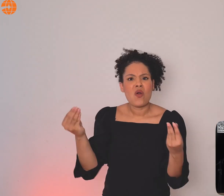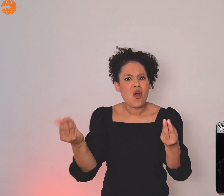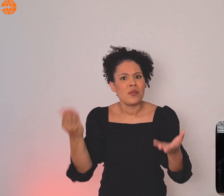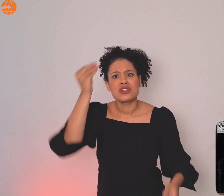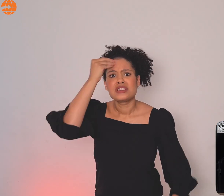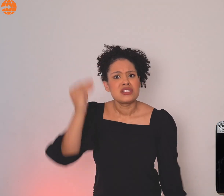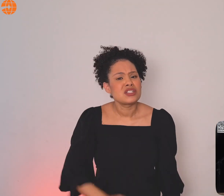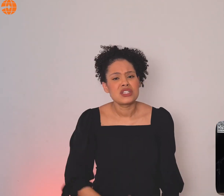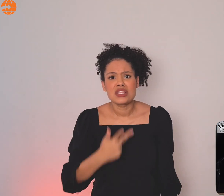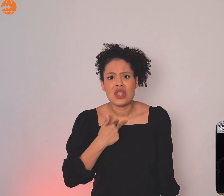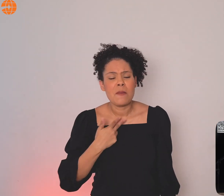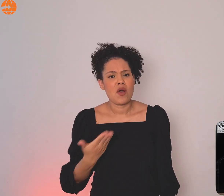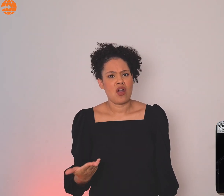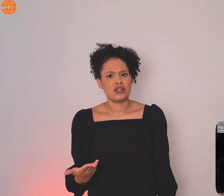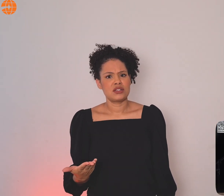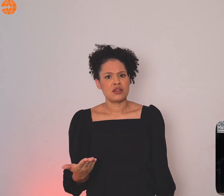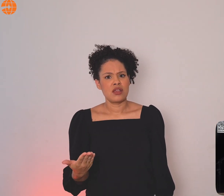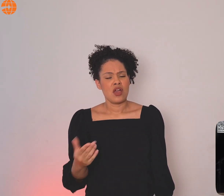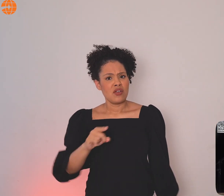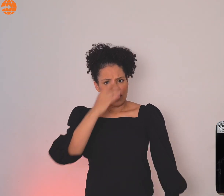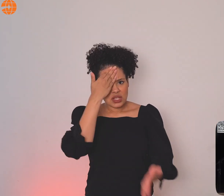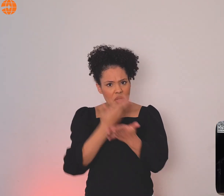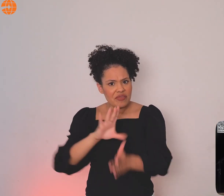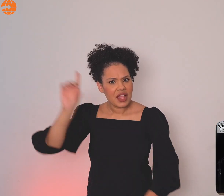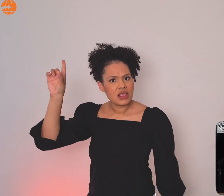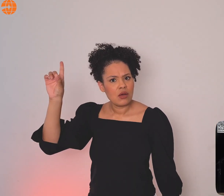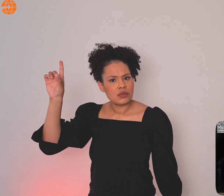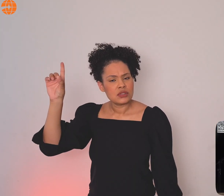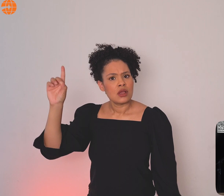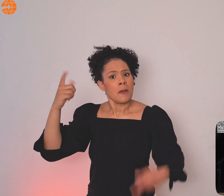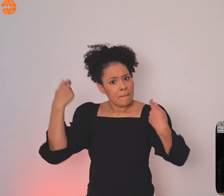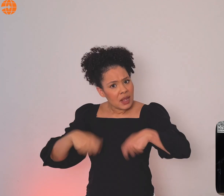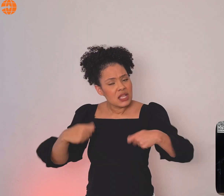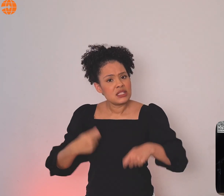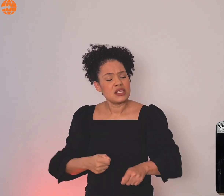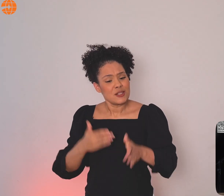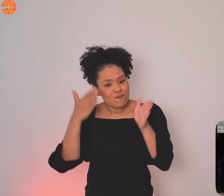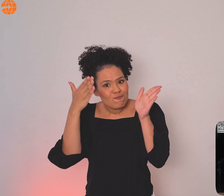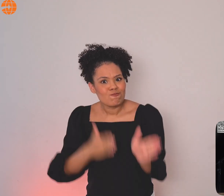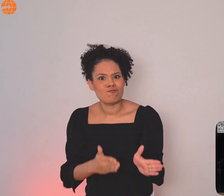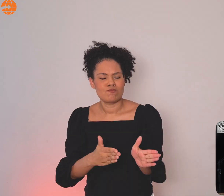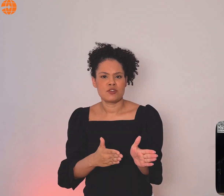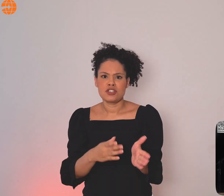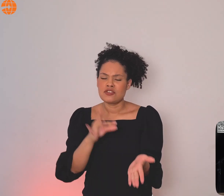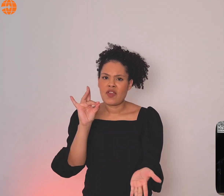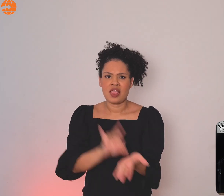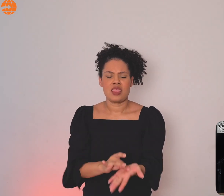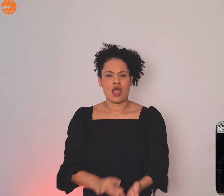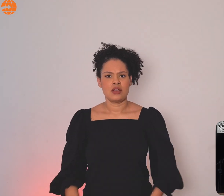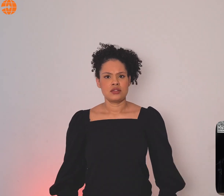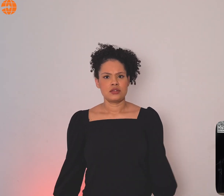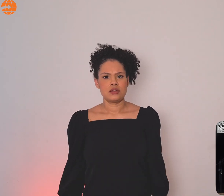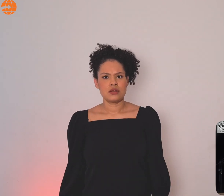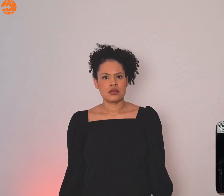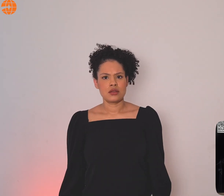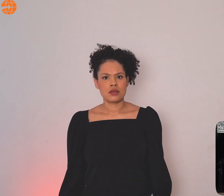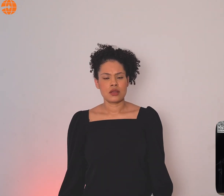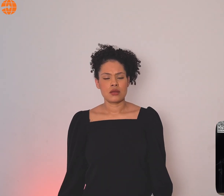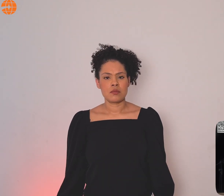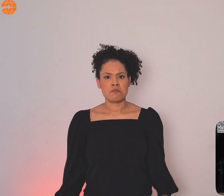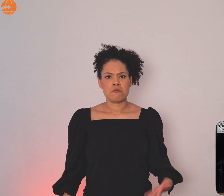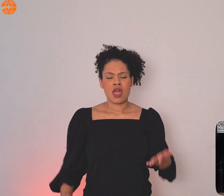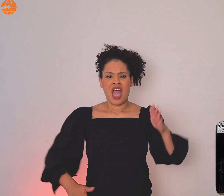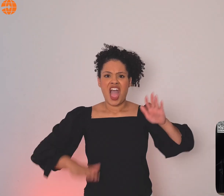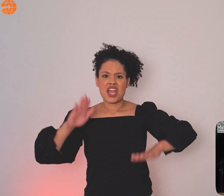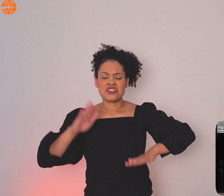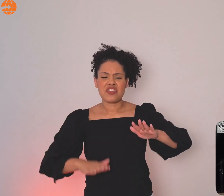Deus. Se os seus problemas interrompem seus sonhos, o seu avançar, você está desconfiando de que